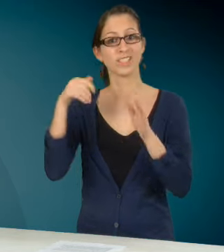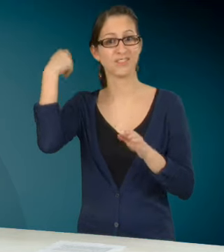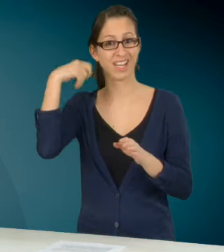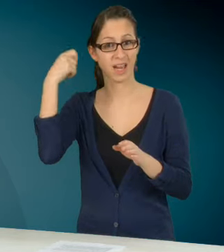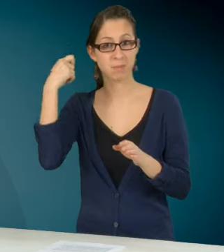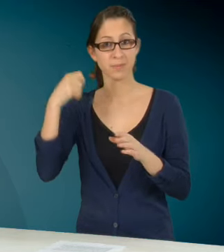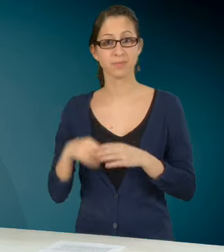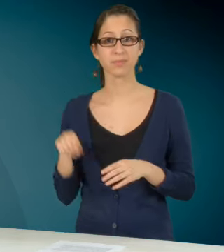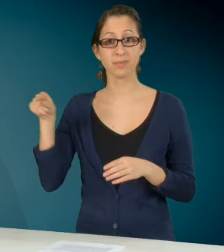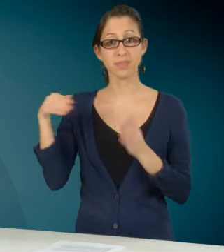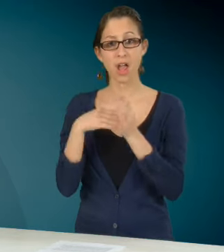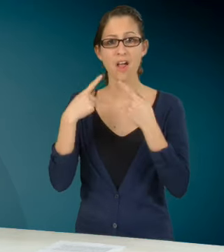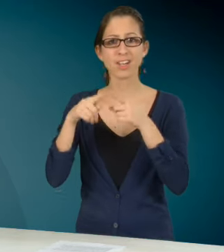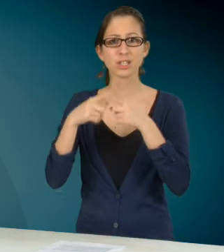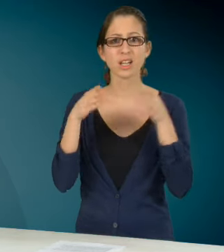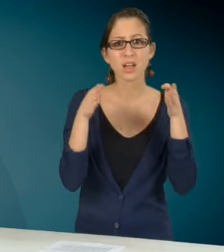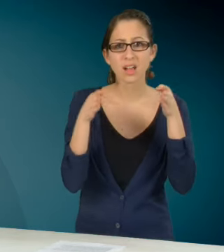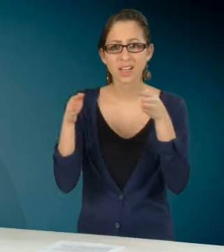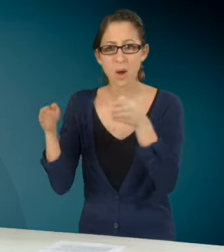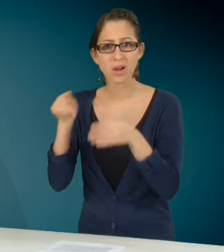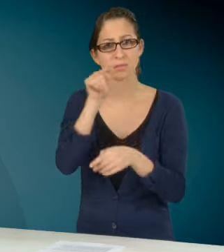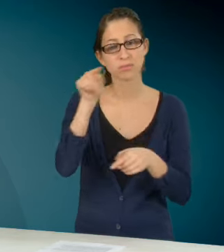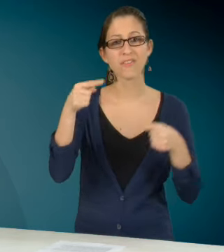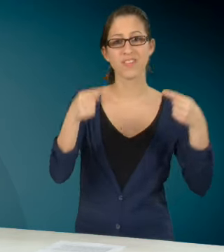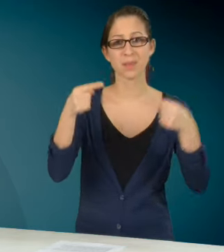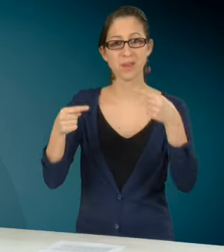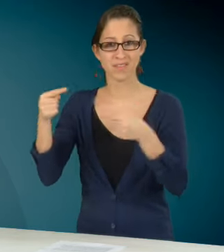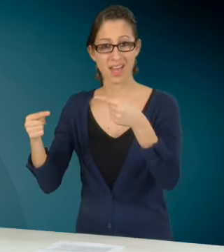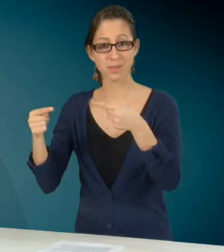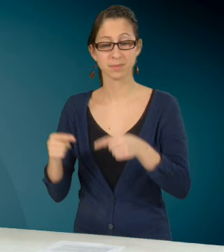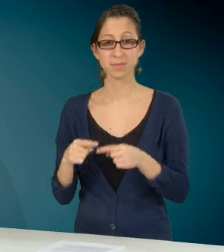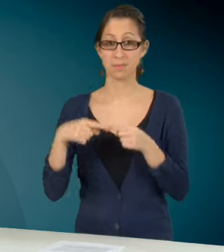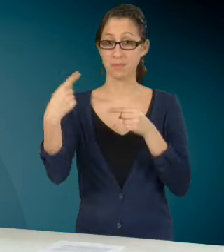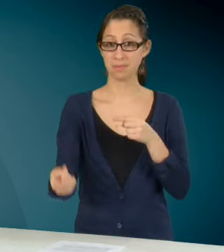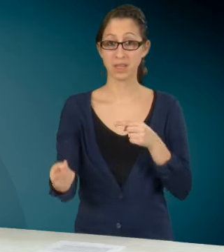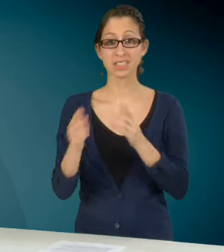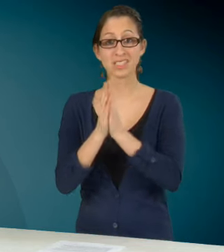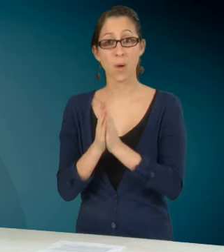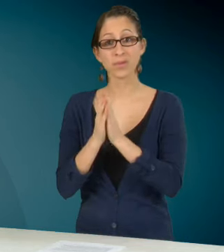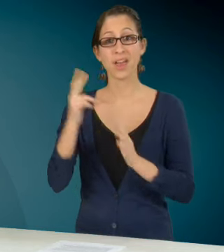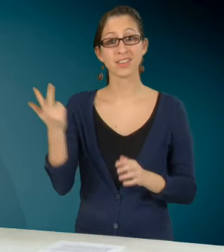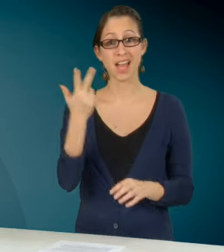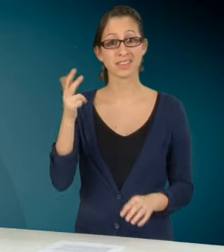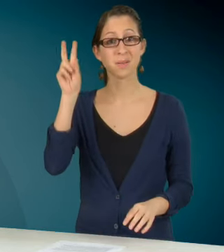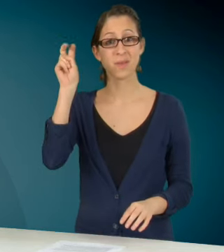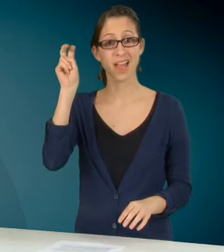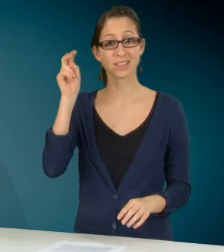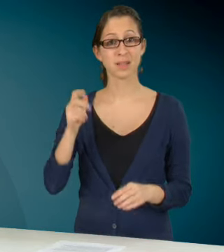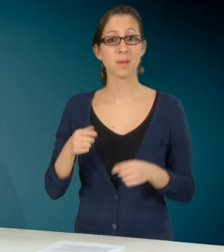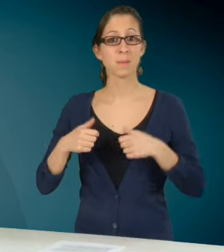in den einzelnen kategorien gibt es wettbewerbe am nächsten sonntag am 13 märz findet